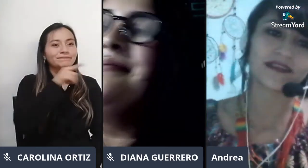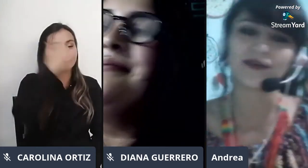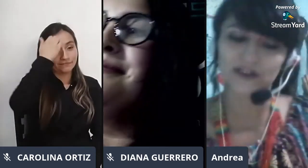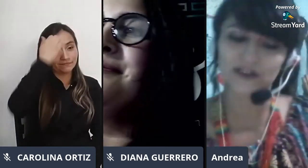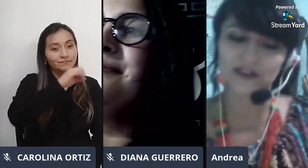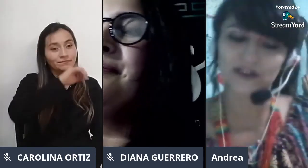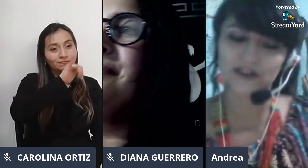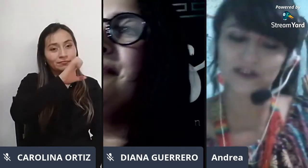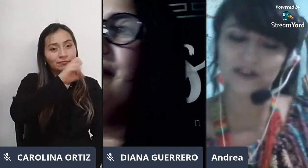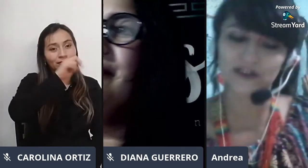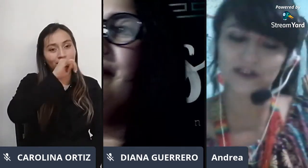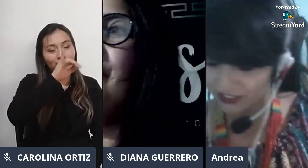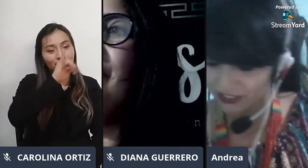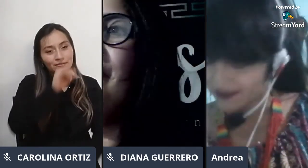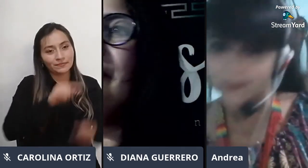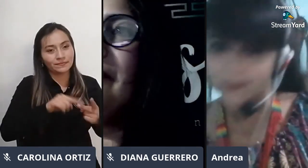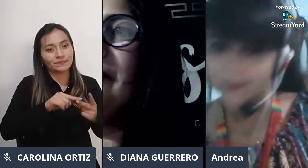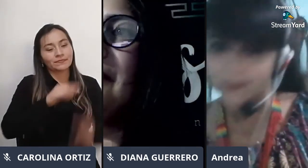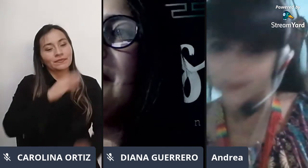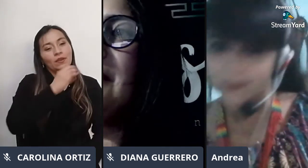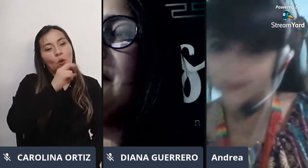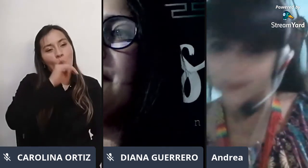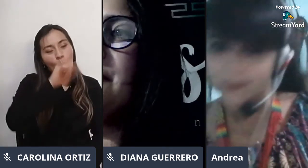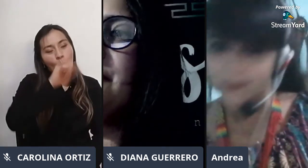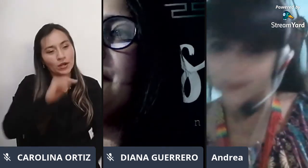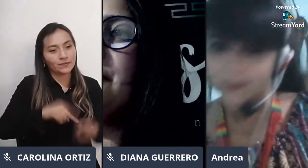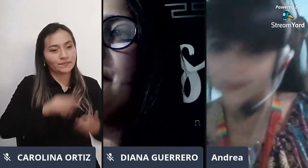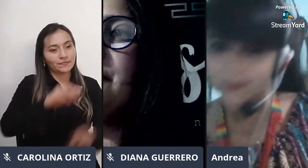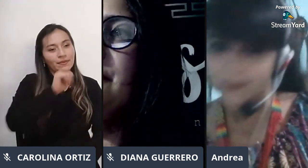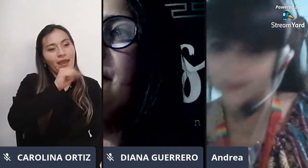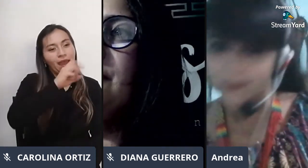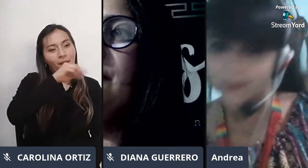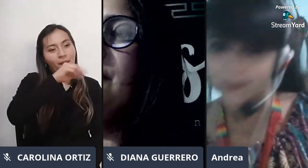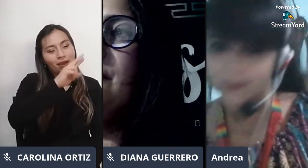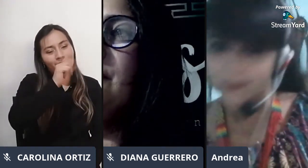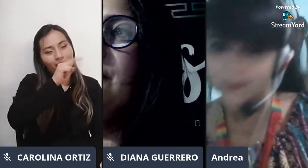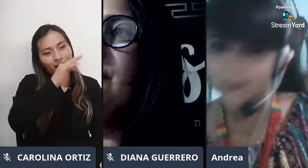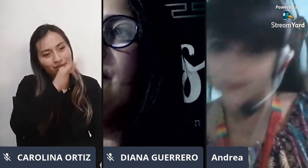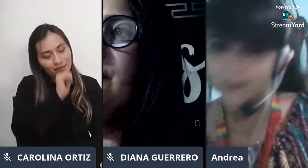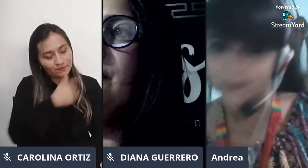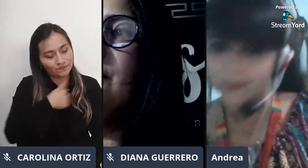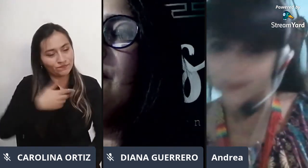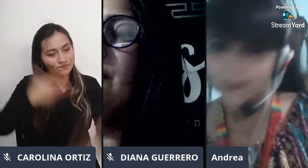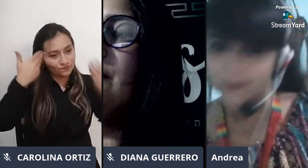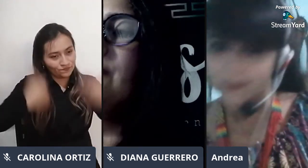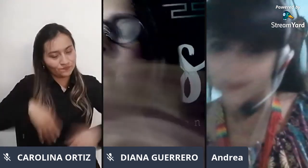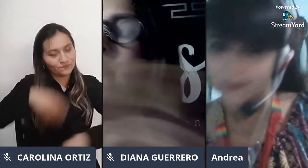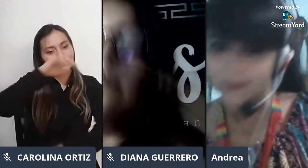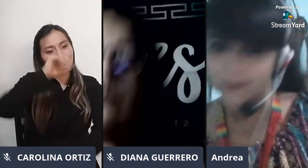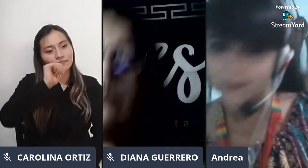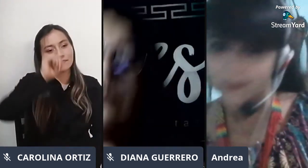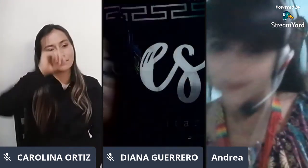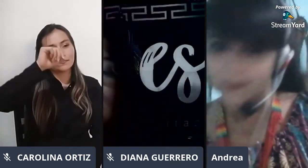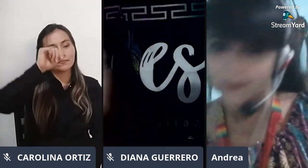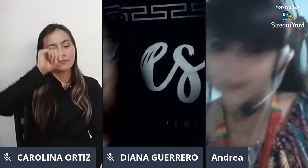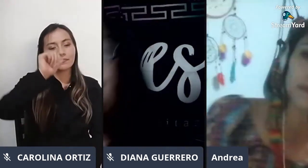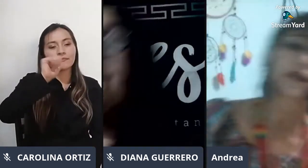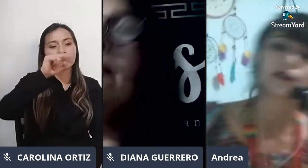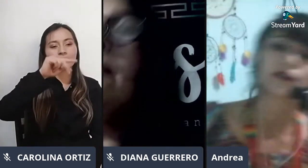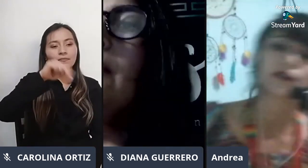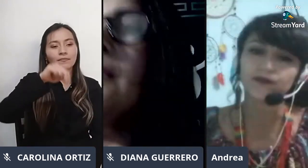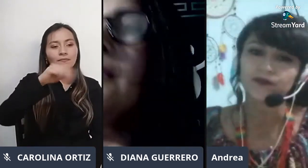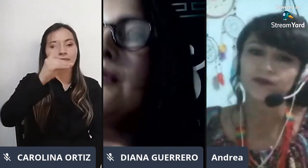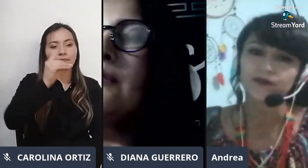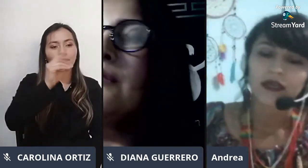Amaranta, Connie. Me presento, mi nombre es Andrea Rendón,